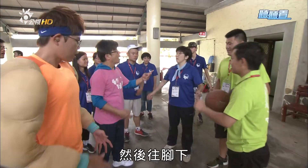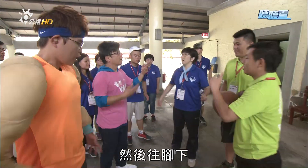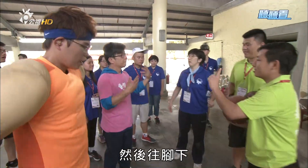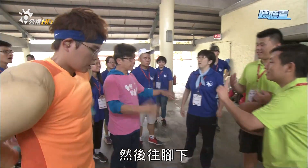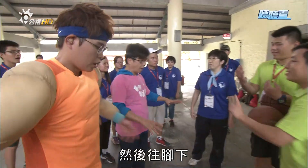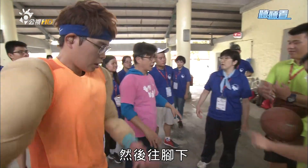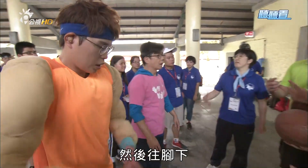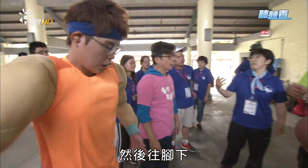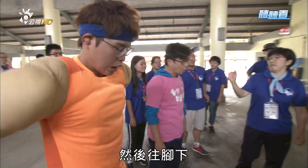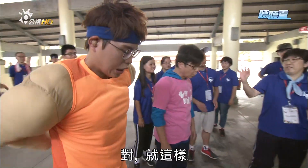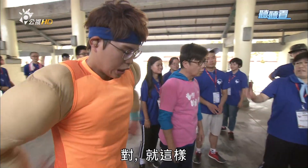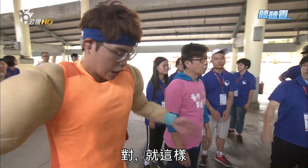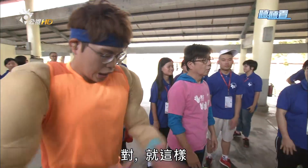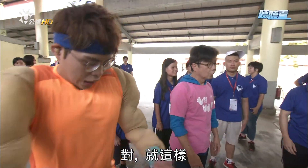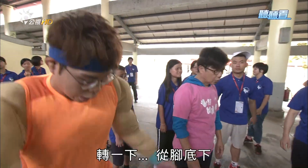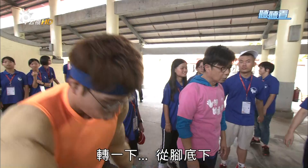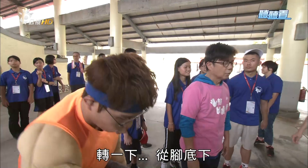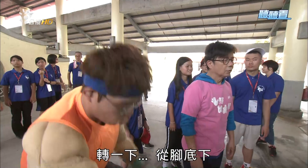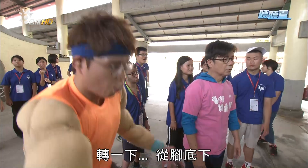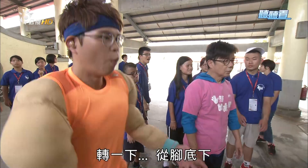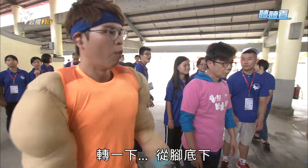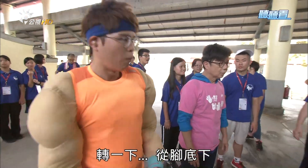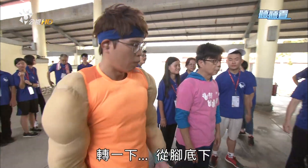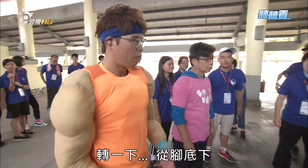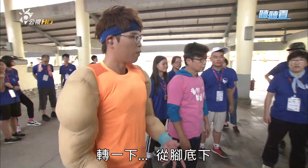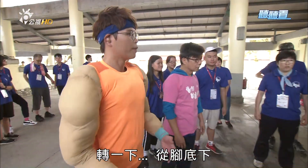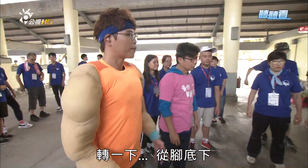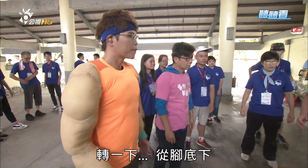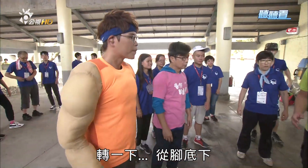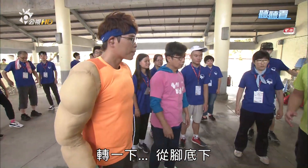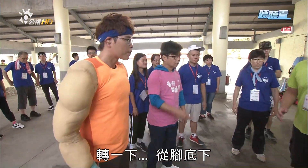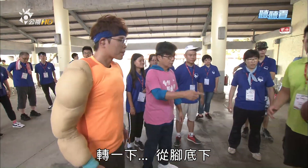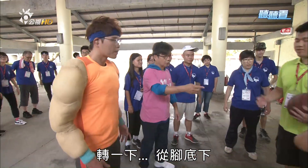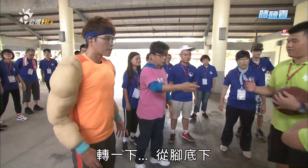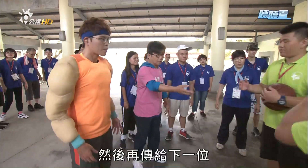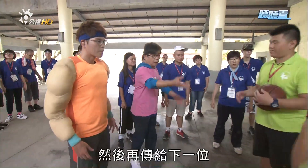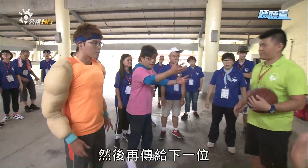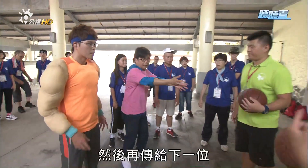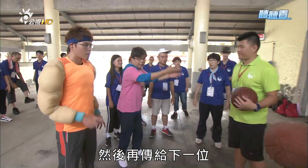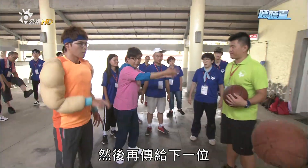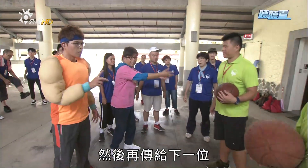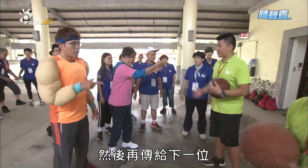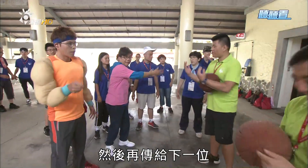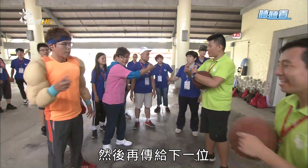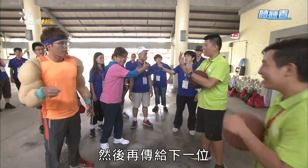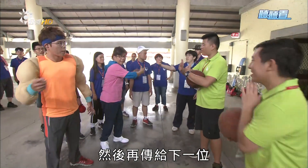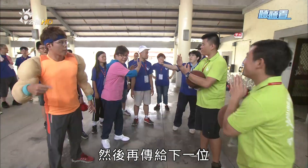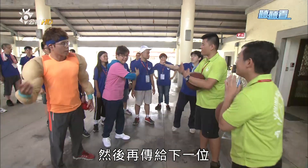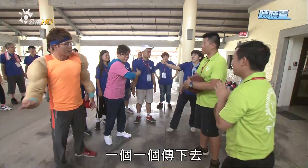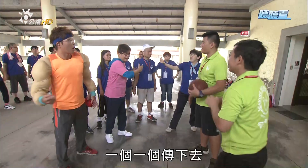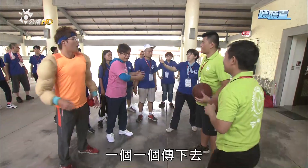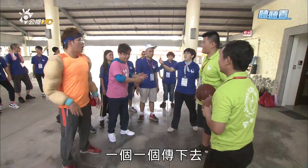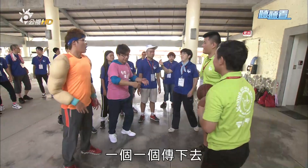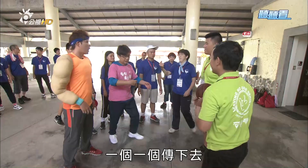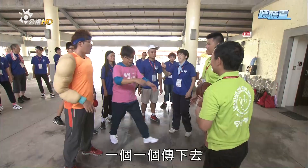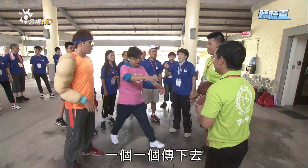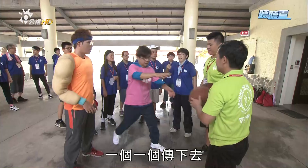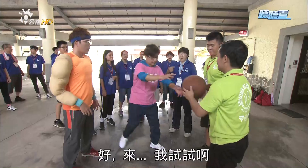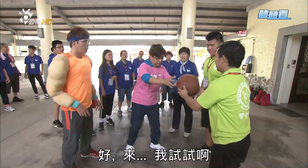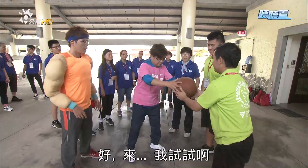下。 转一下，转一下，从脚底下。 然后再传给下一位，一个一个传下去。 对， 来来来，